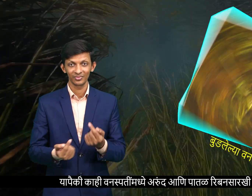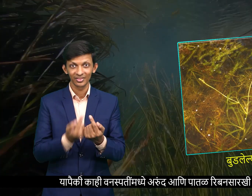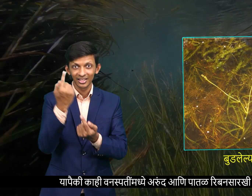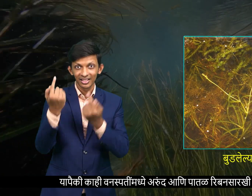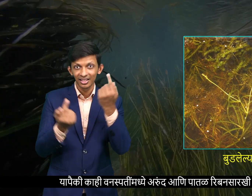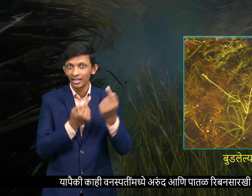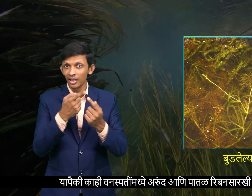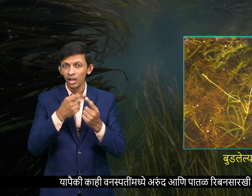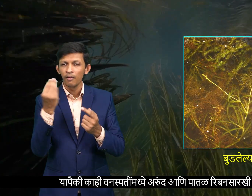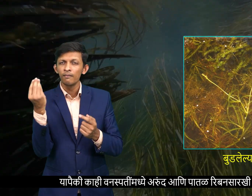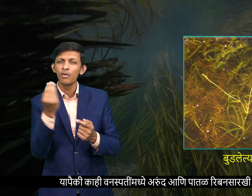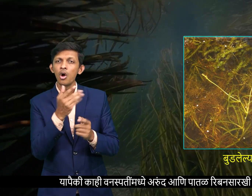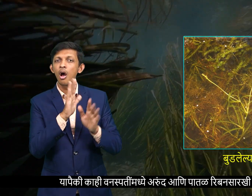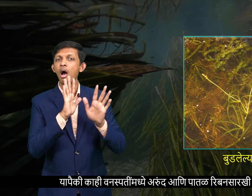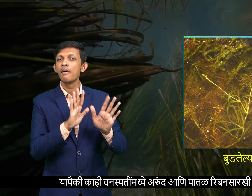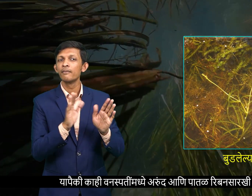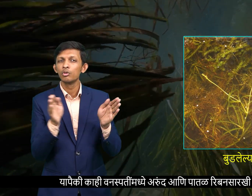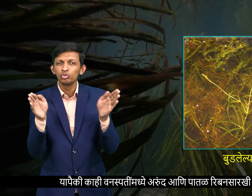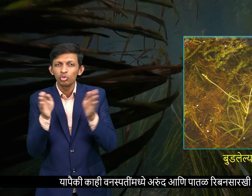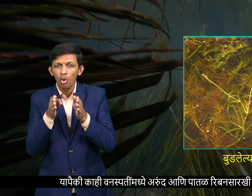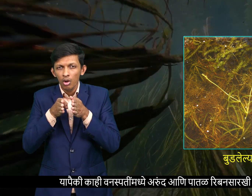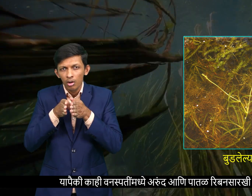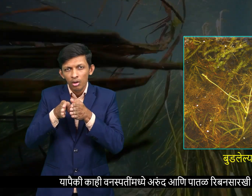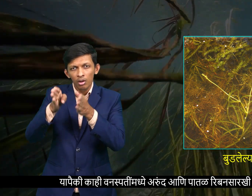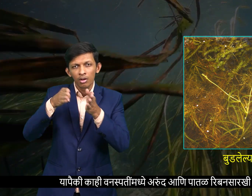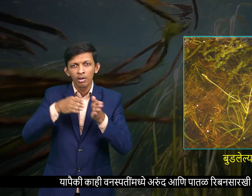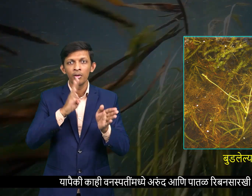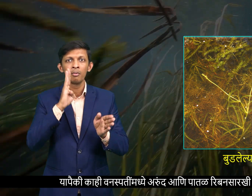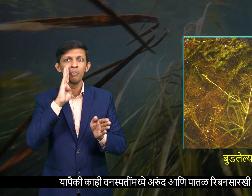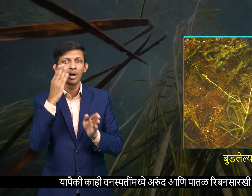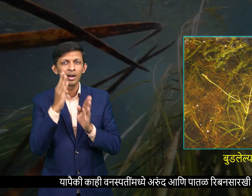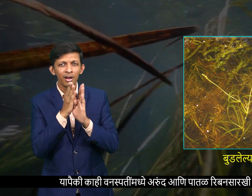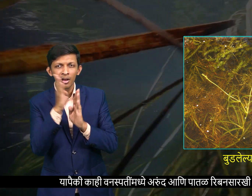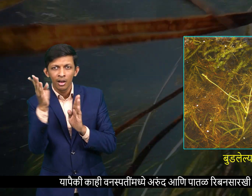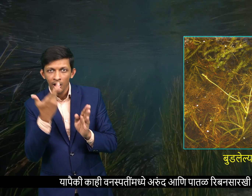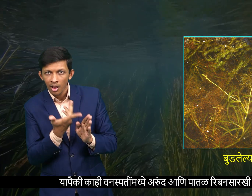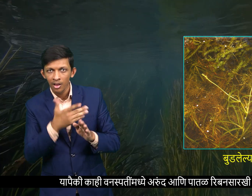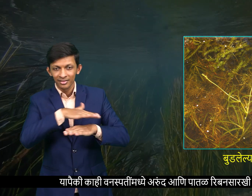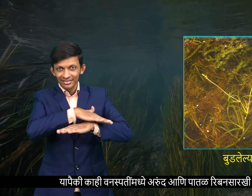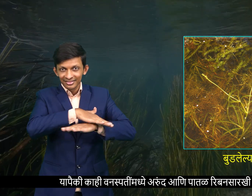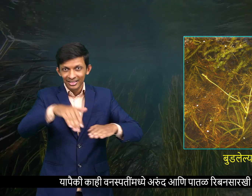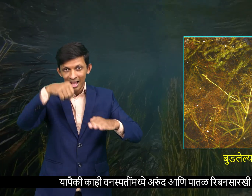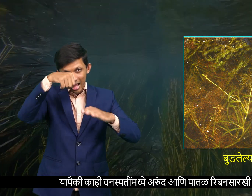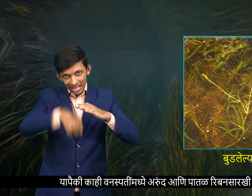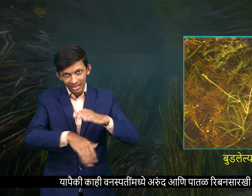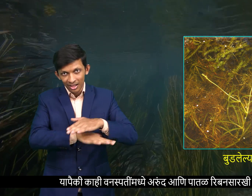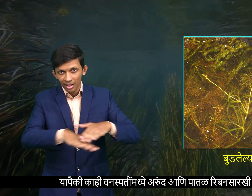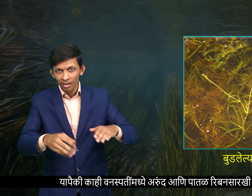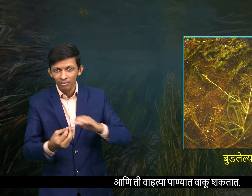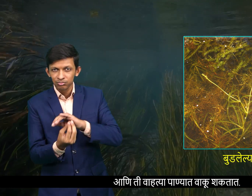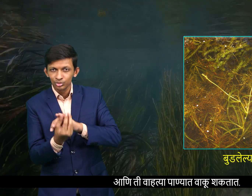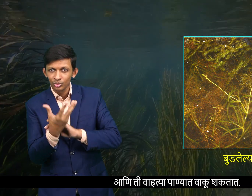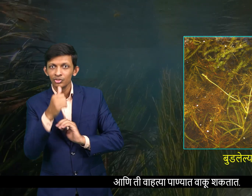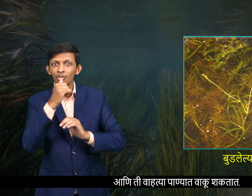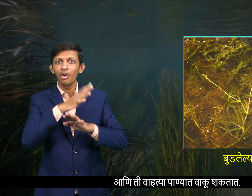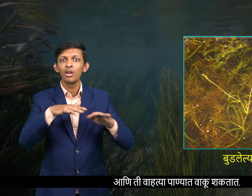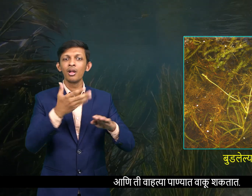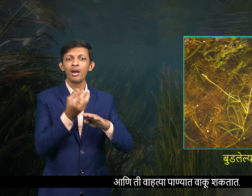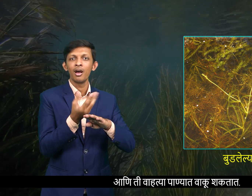यापैकी काही वनस्पतींमध्ये अरुंद आणि पातळ रिबनसारखी पाने असतात आणि ती वाहत्या